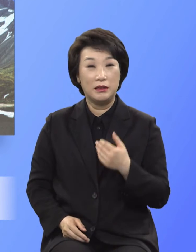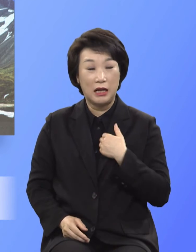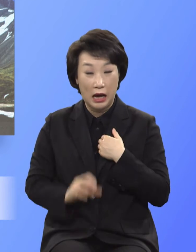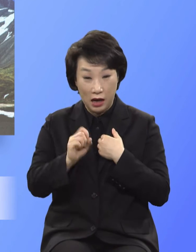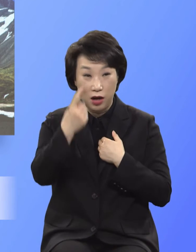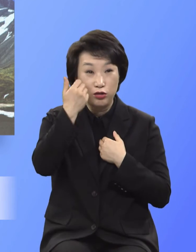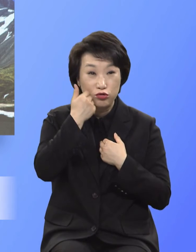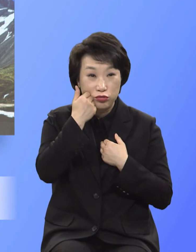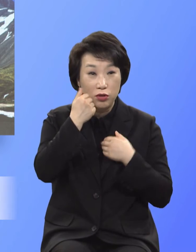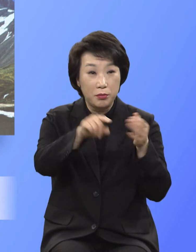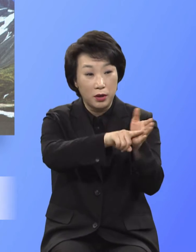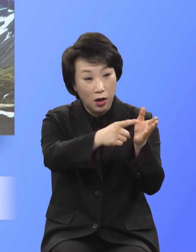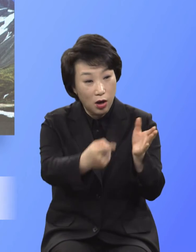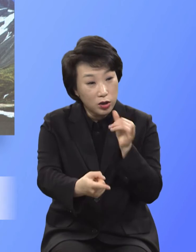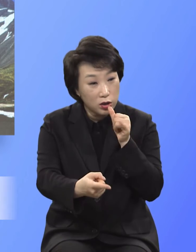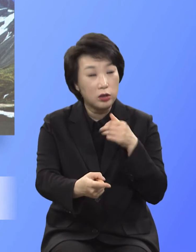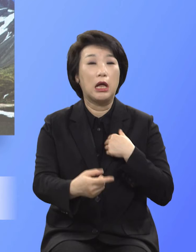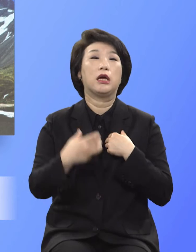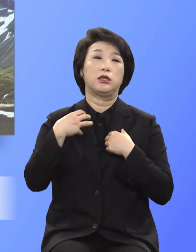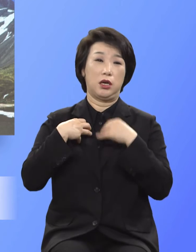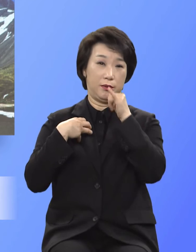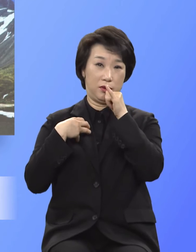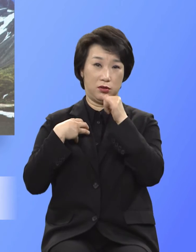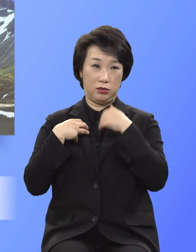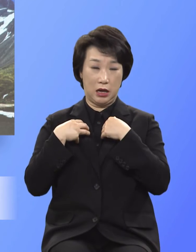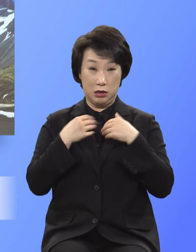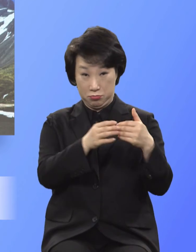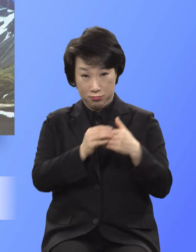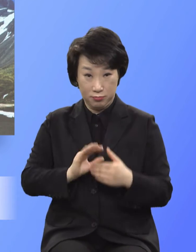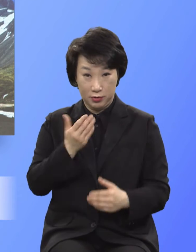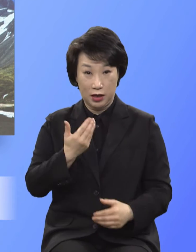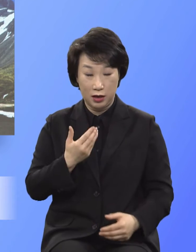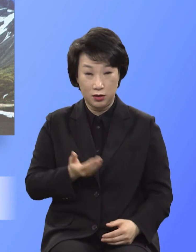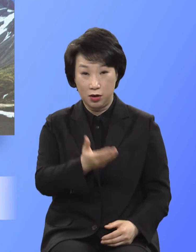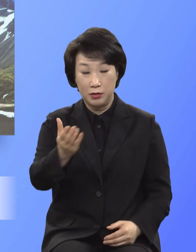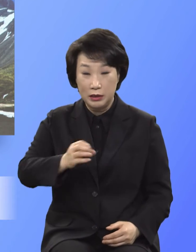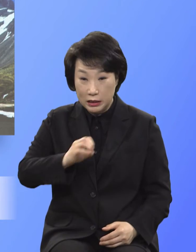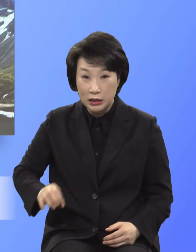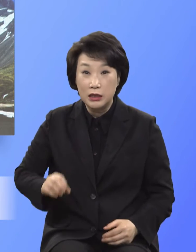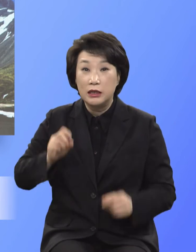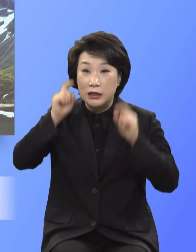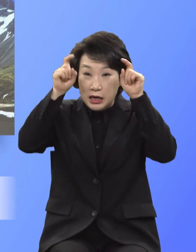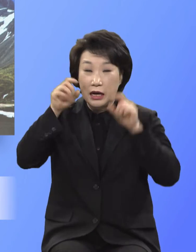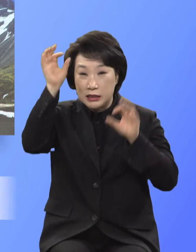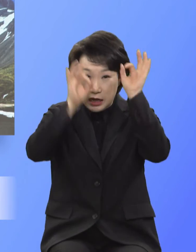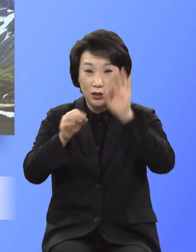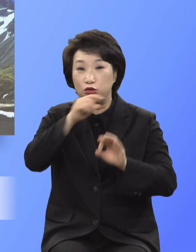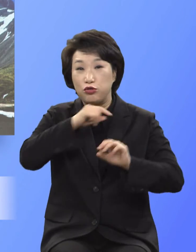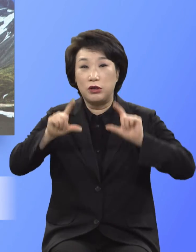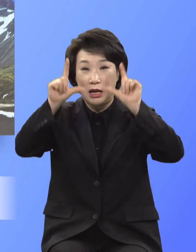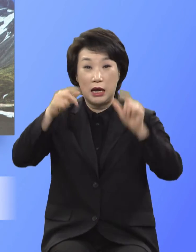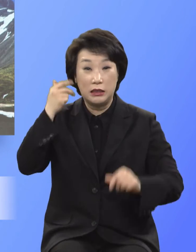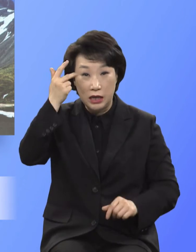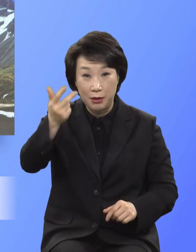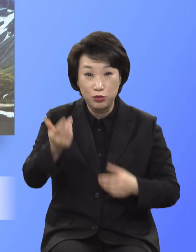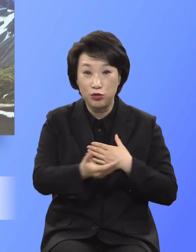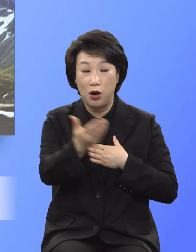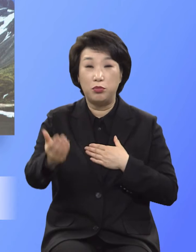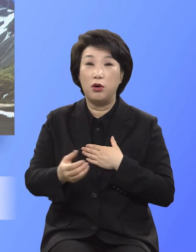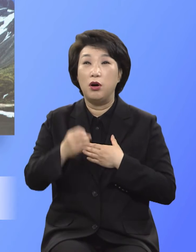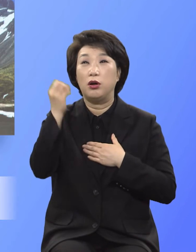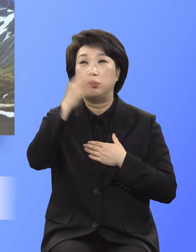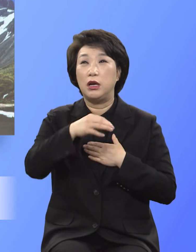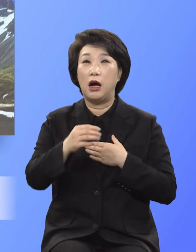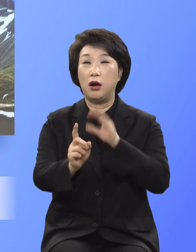때문에 잊어버린 영혼은 당신이 찾아야 합니다. 잃은 양 찾기 주일이 하나의